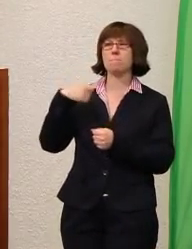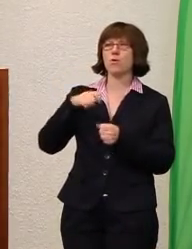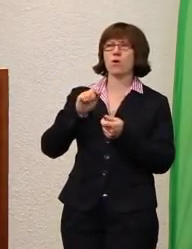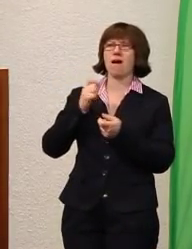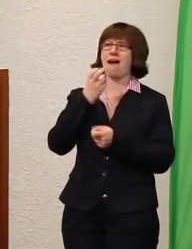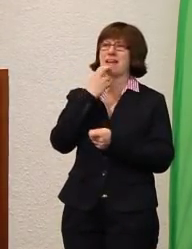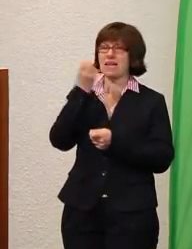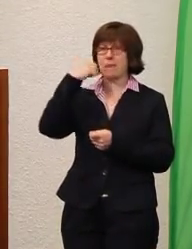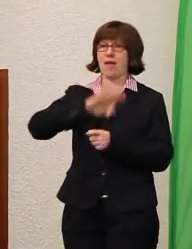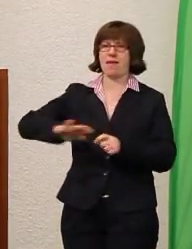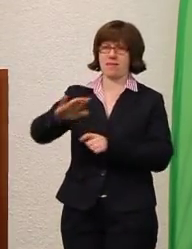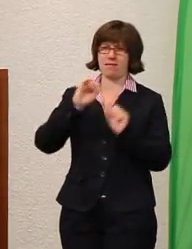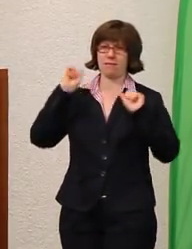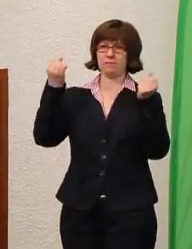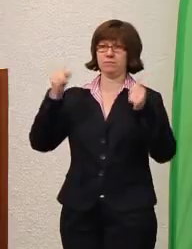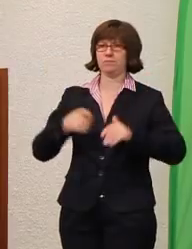Berlin.